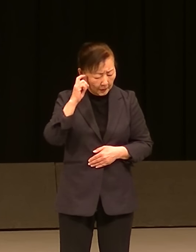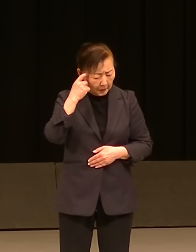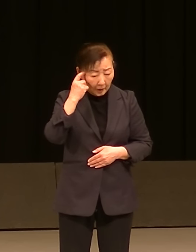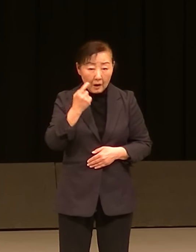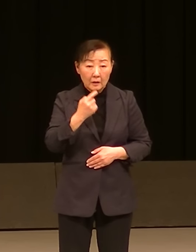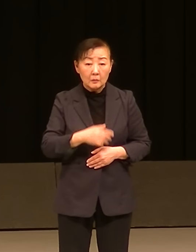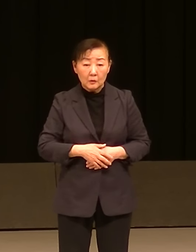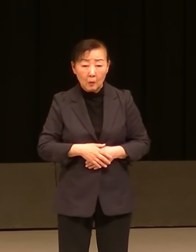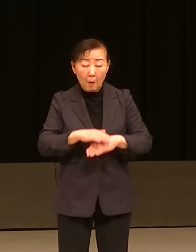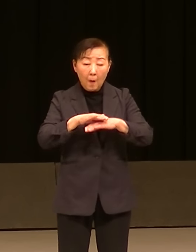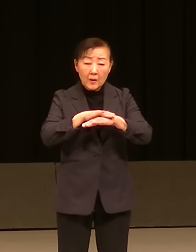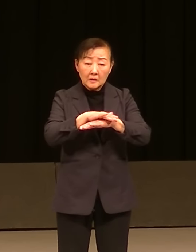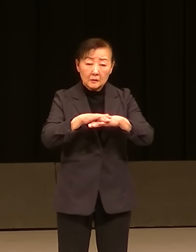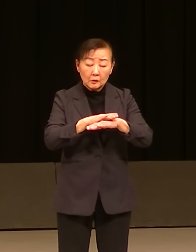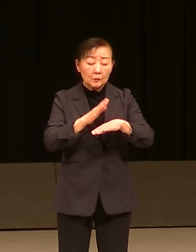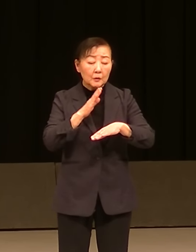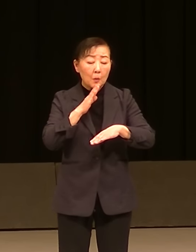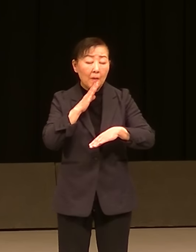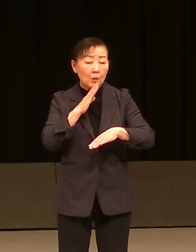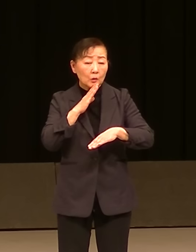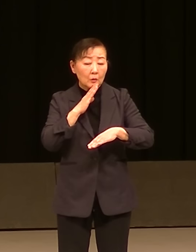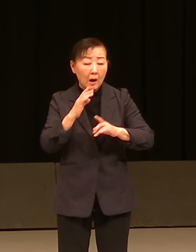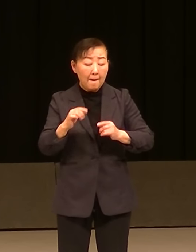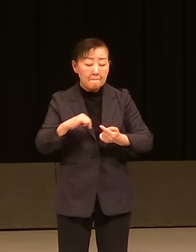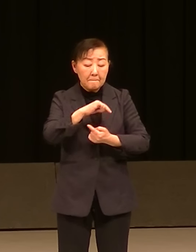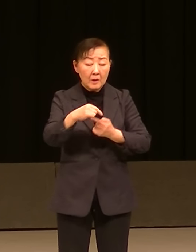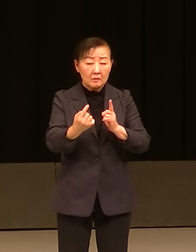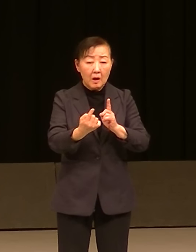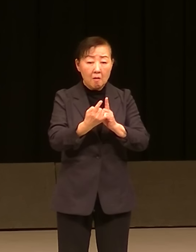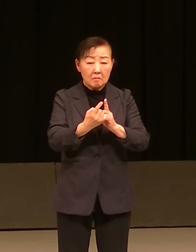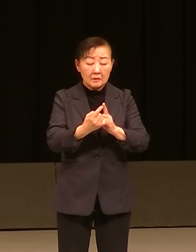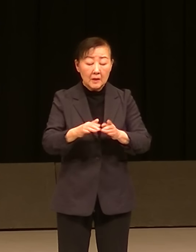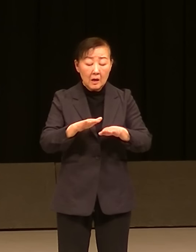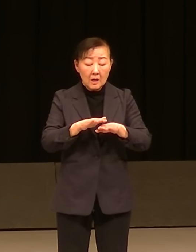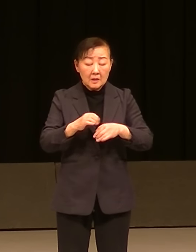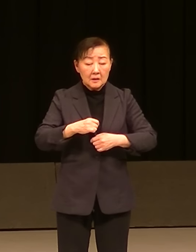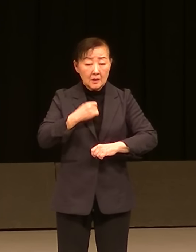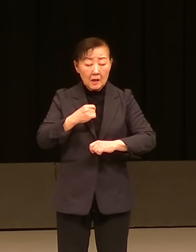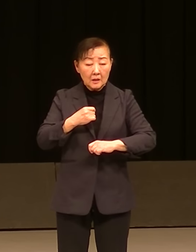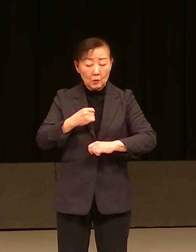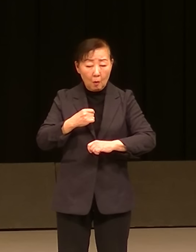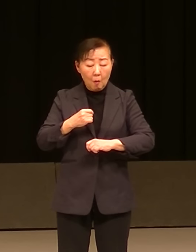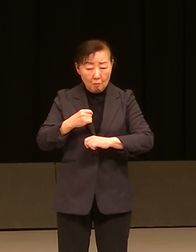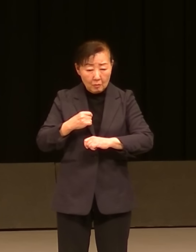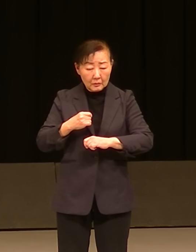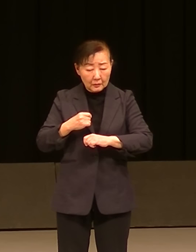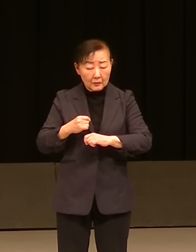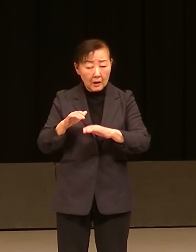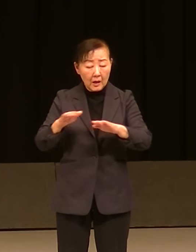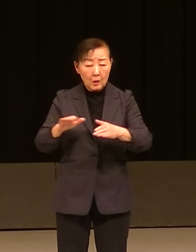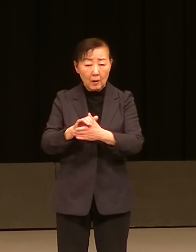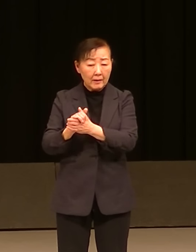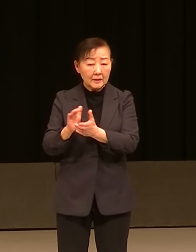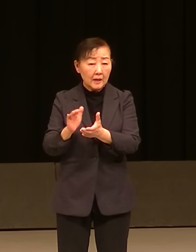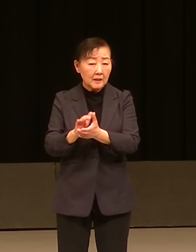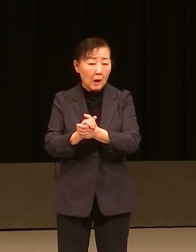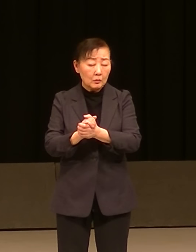この慈しみと誠が巡り合い、正義と平和が抱き合うということは、実はこ